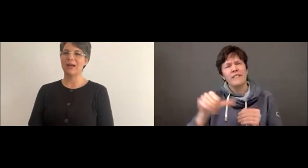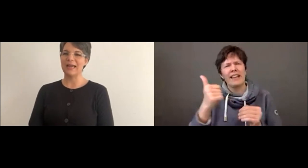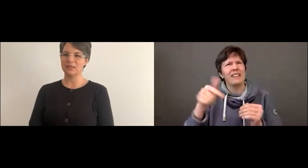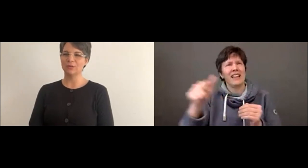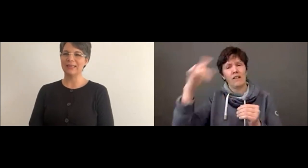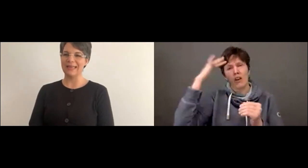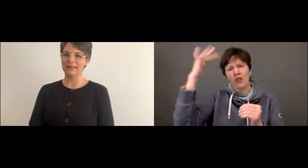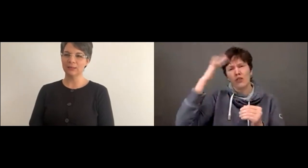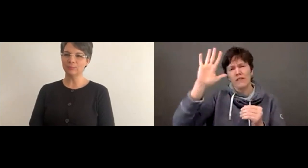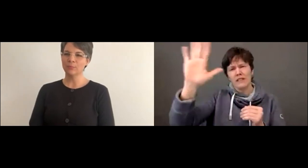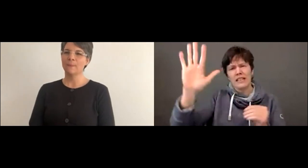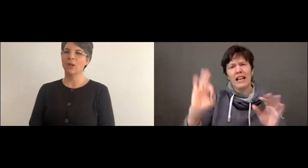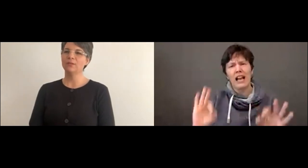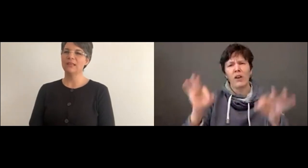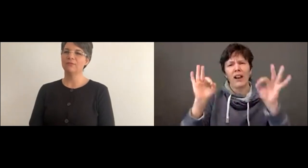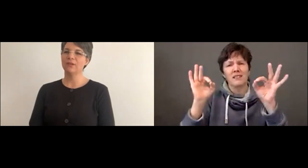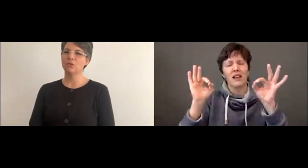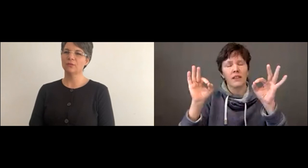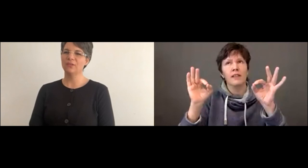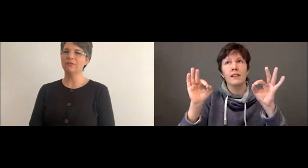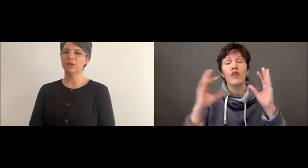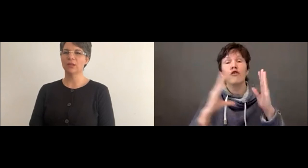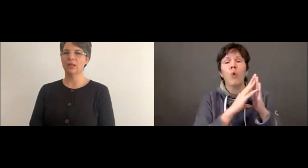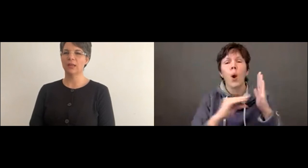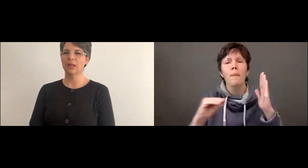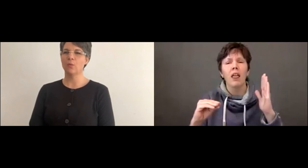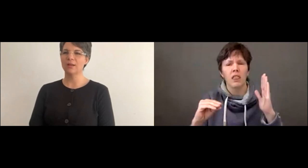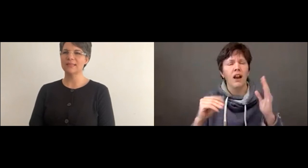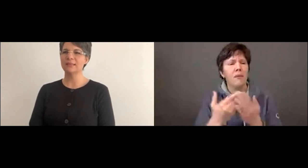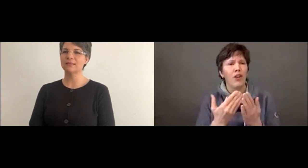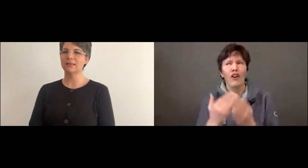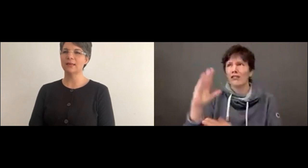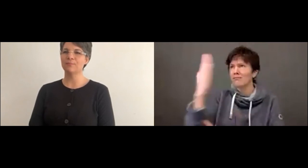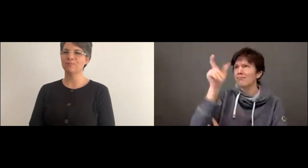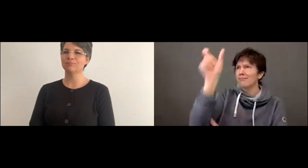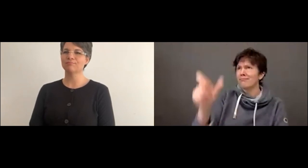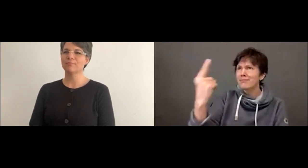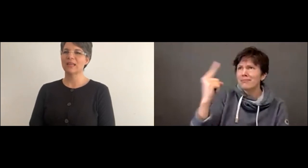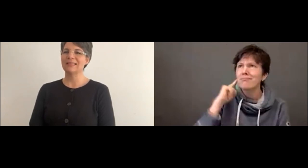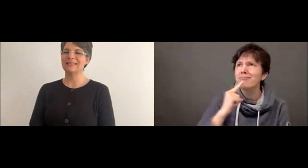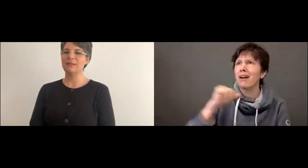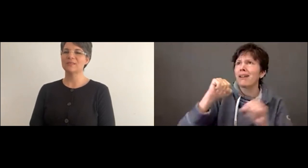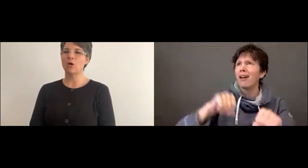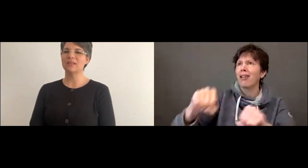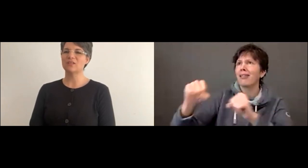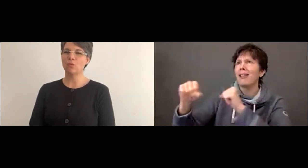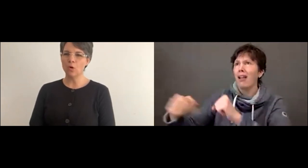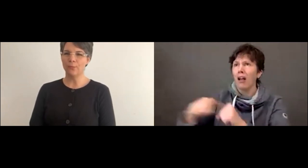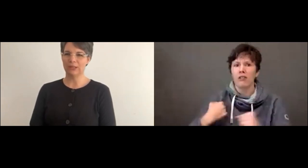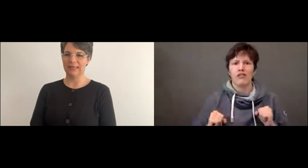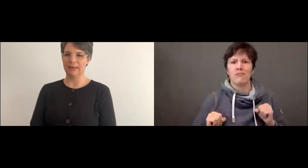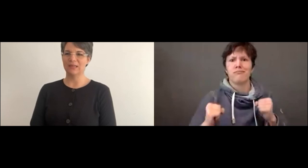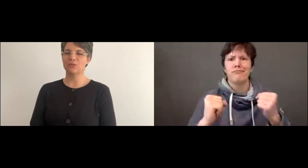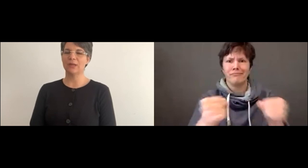unterschiedlichsten Bereichen und Ländern. Und die Philosophie von Equalizant, dass eben es auch dieses